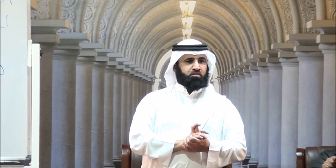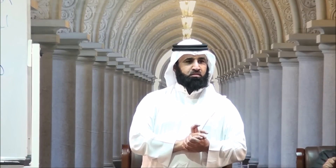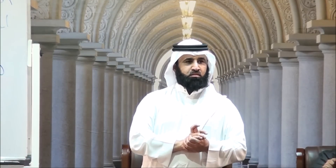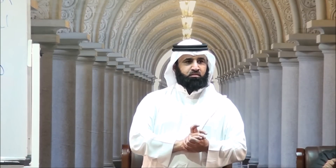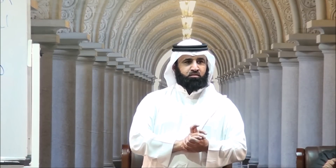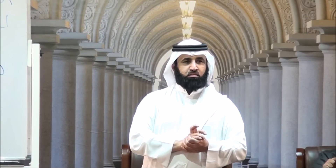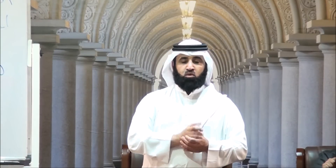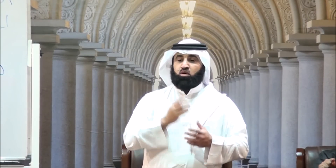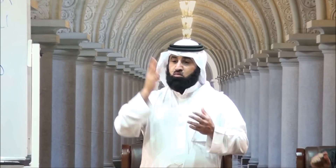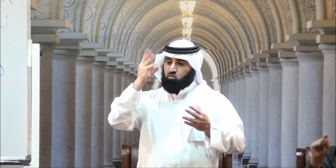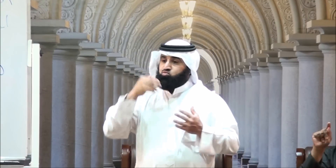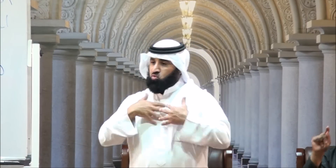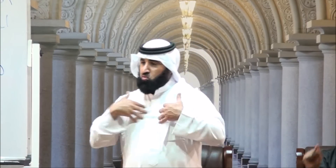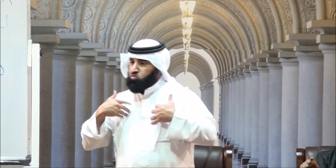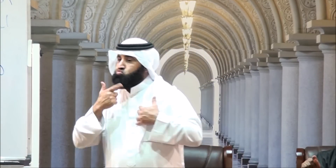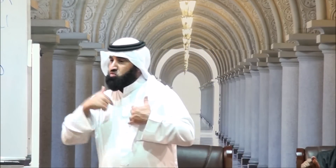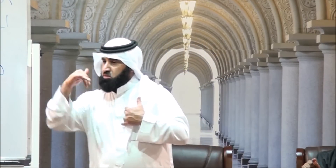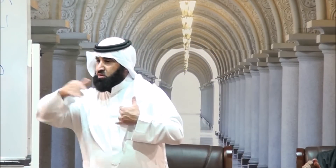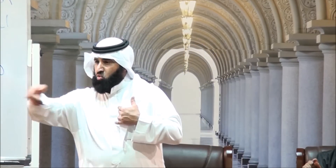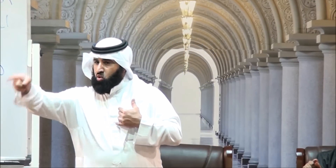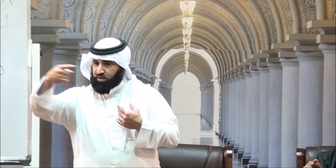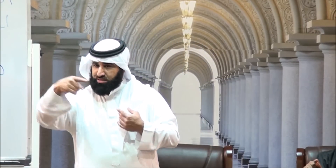تريد السعادة